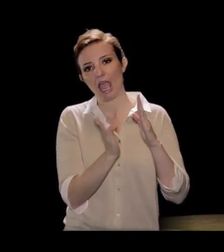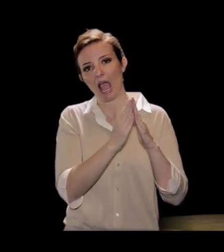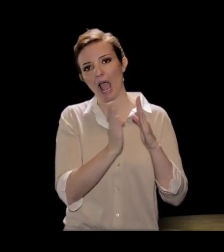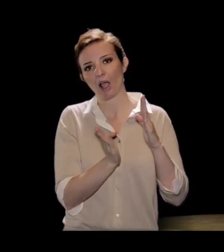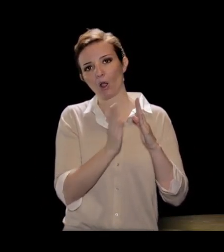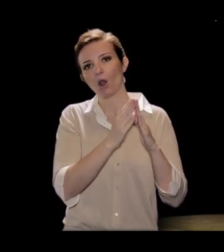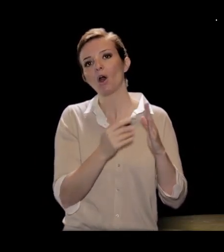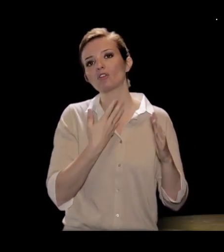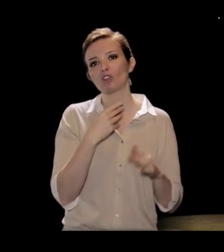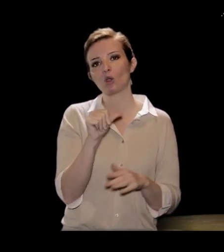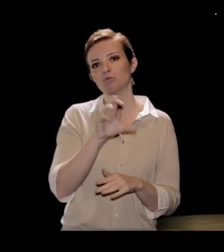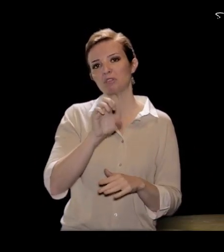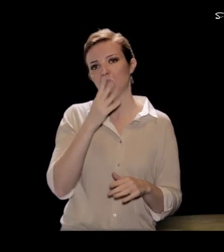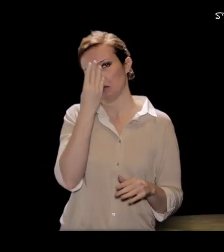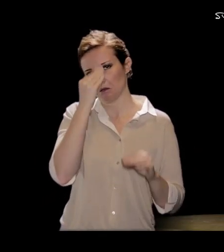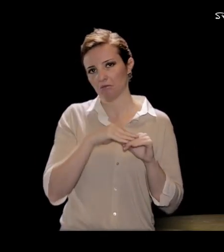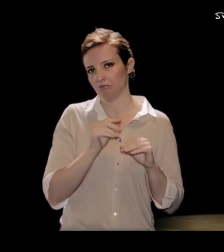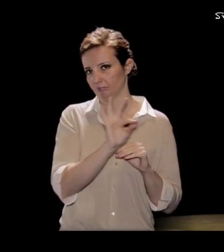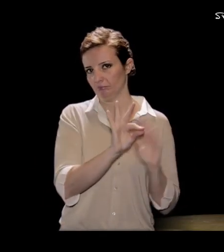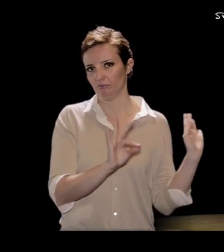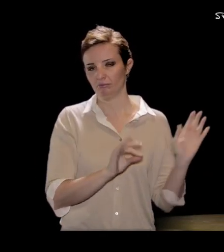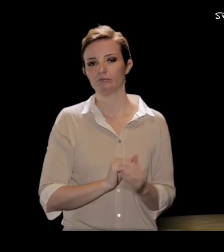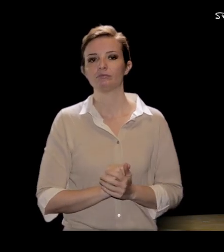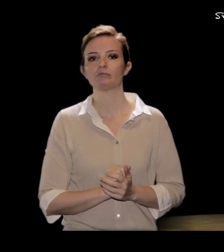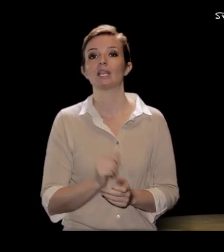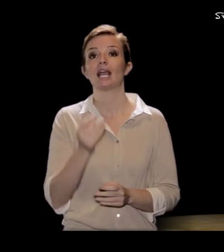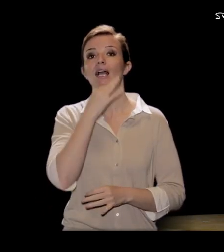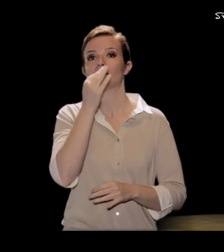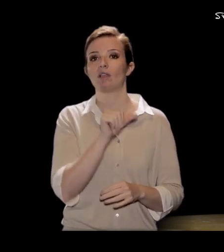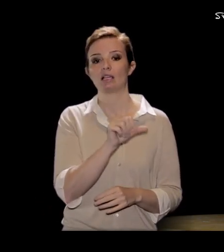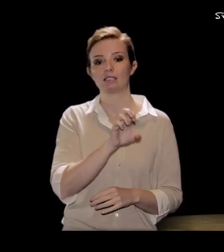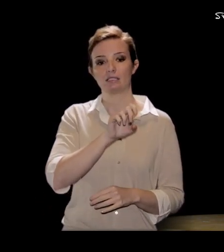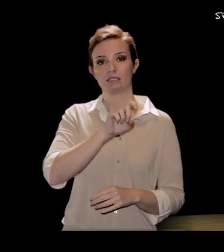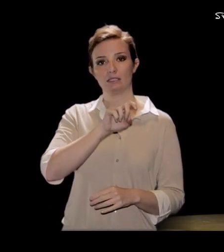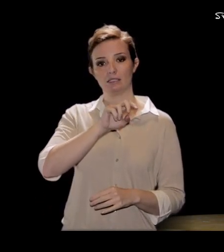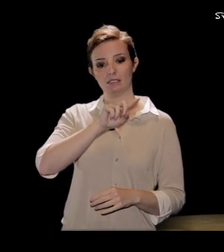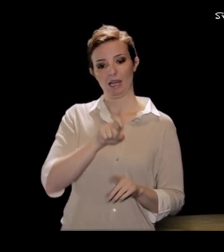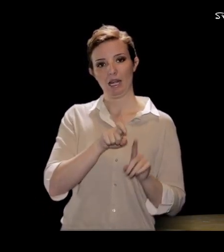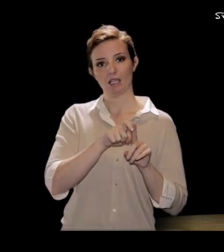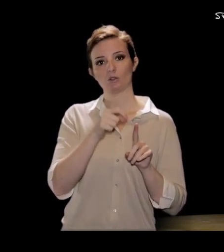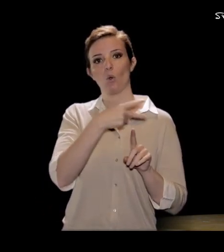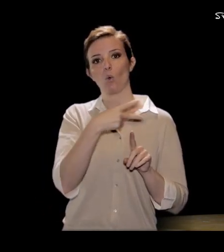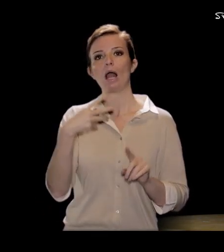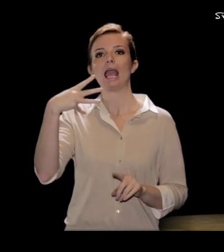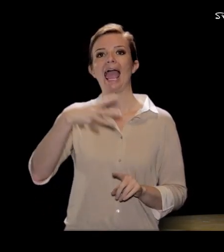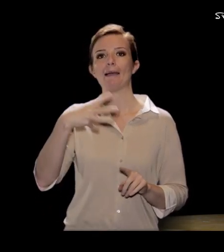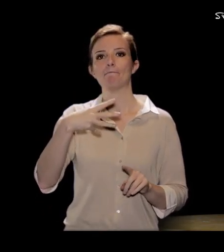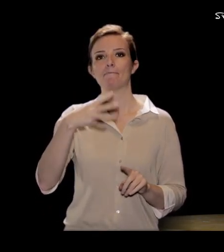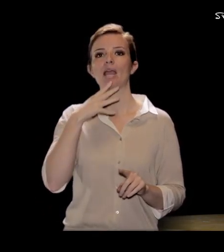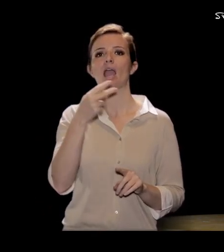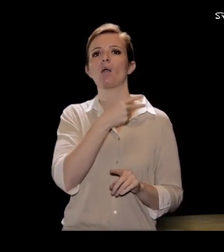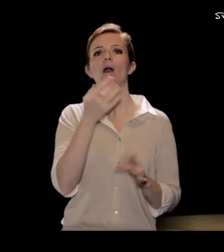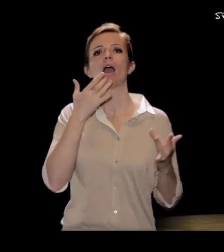un dato seno. Quindi sen x uguale m, equazione elementare in seno.